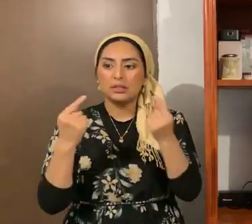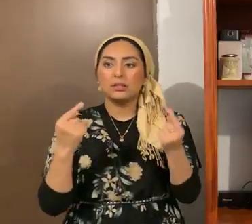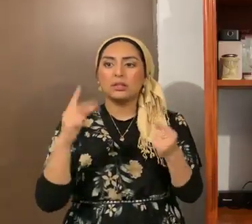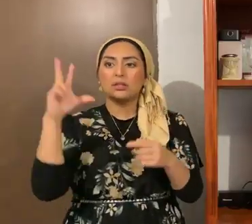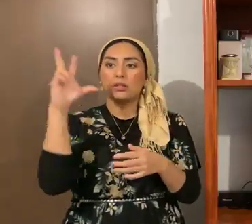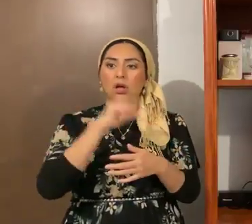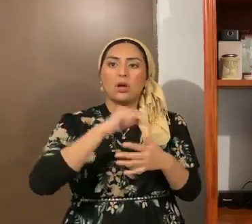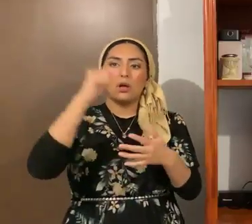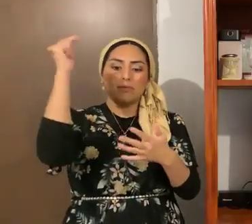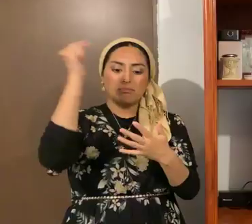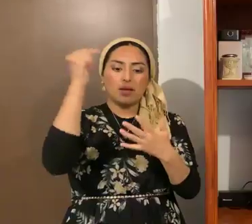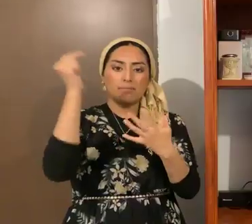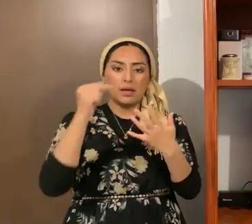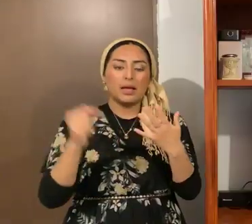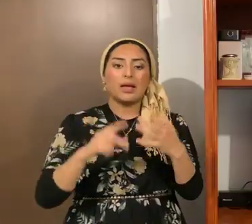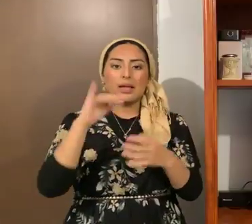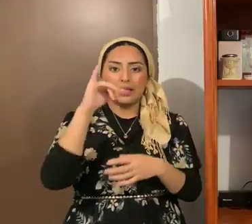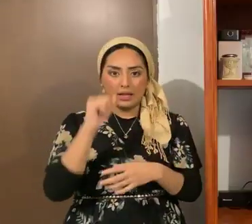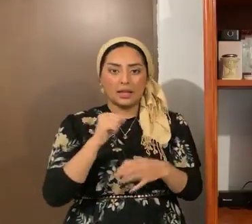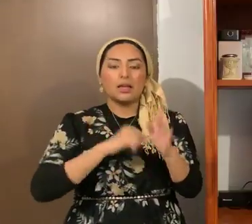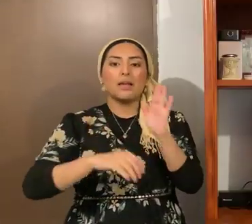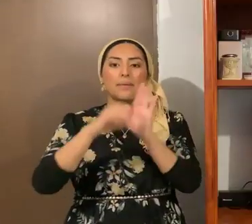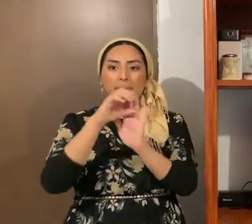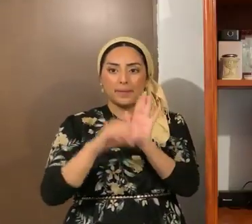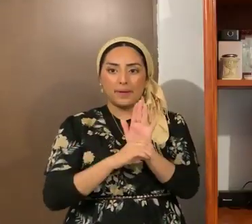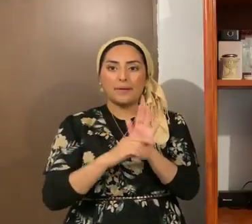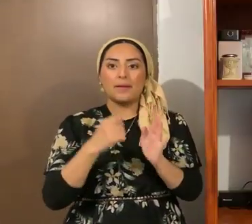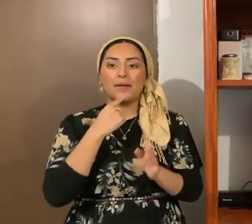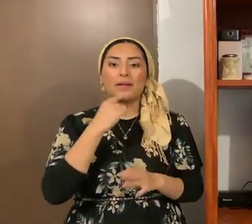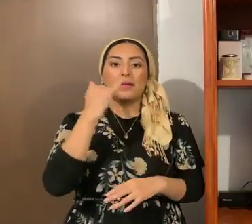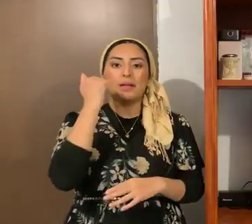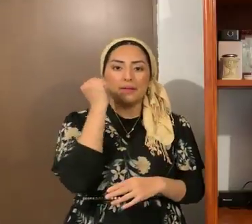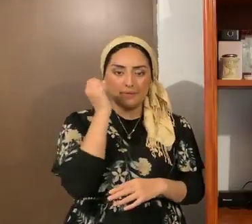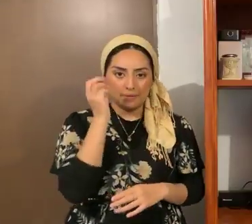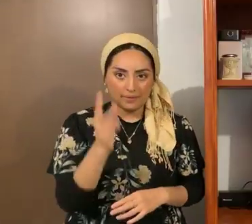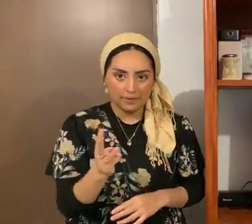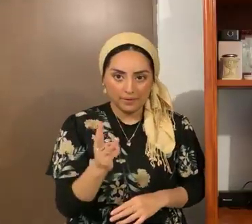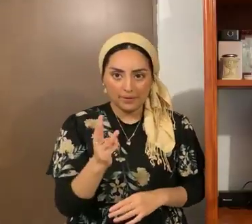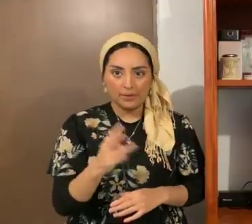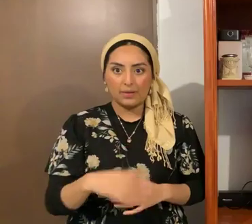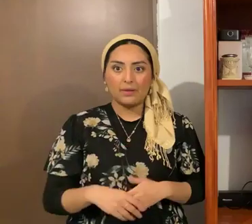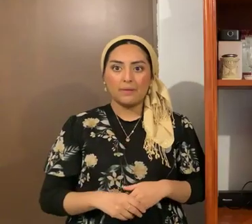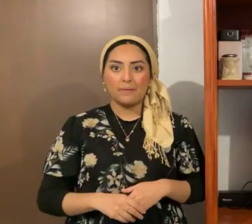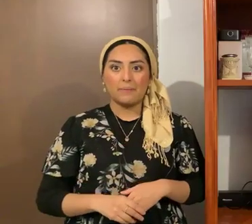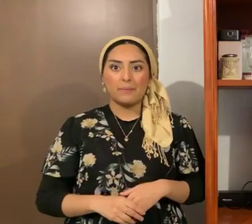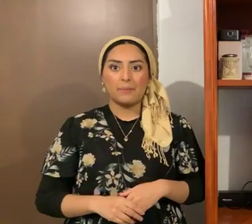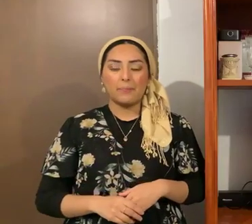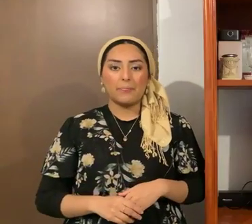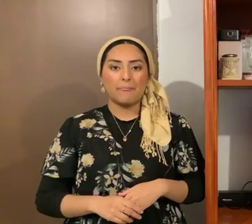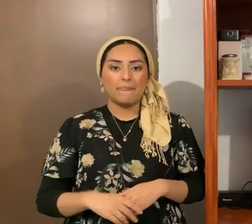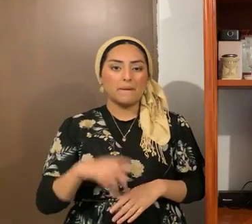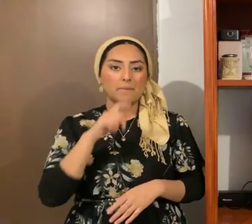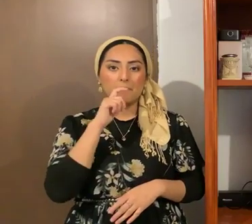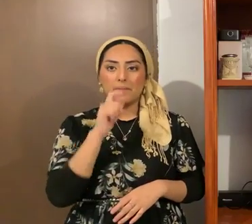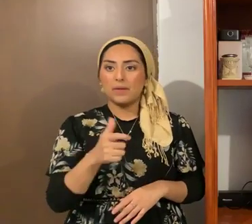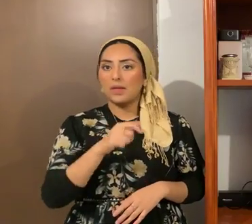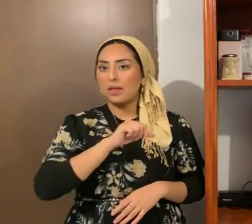a eso, no al otro, sí a mis mandamientos, dice Yahshua. Entonces, no tenemos